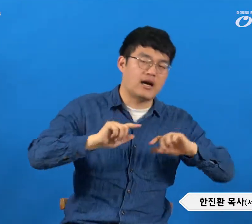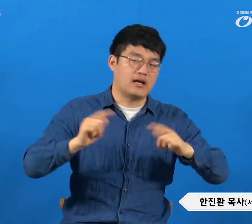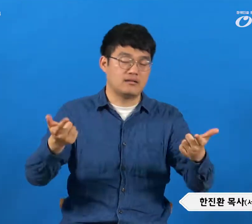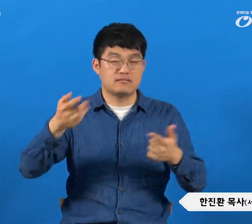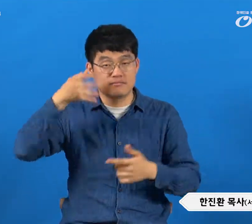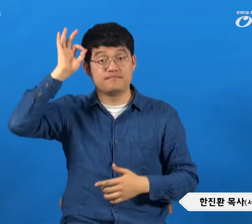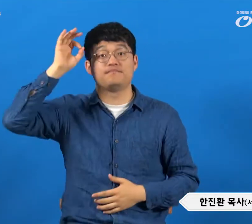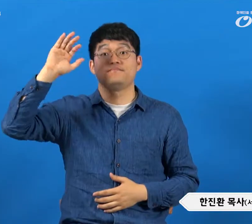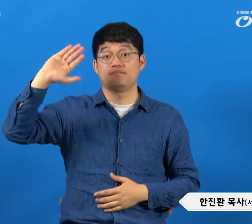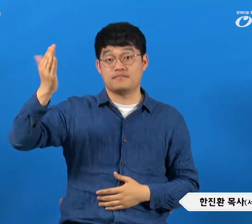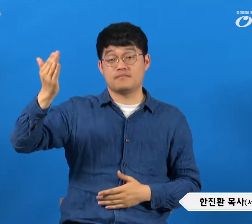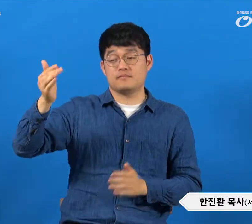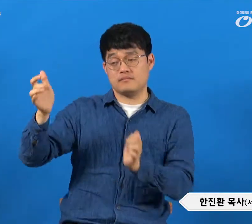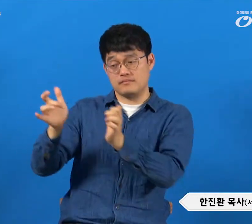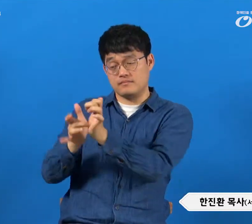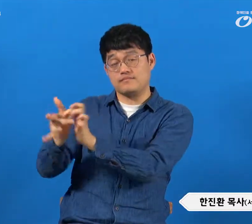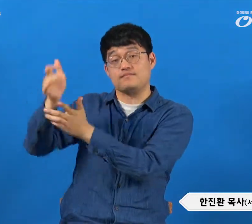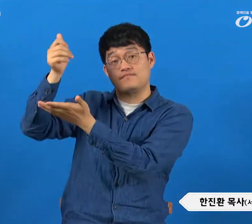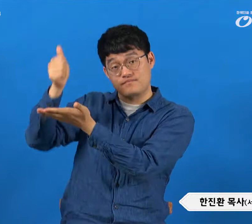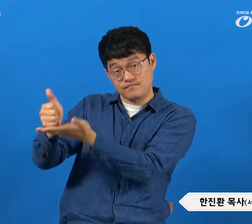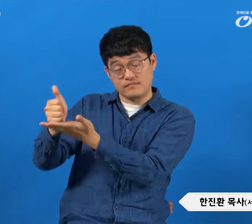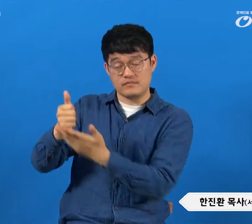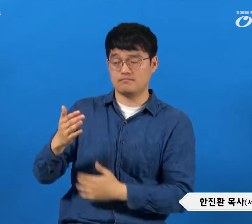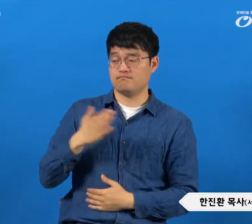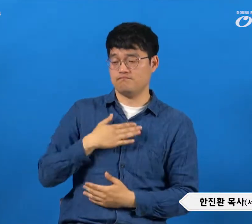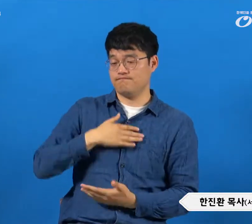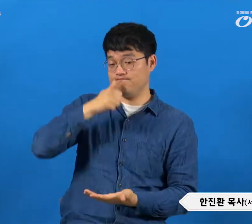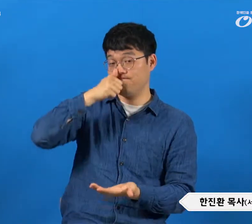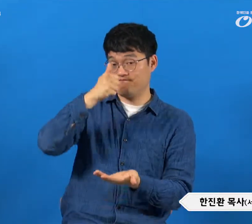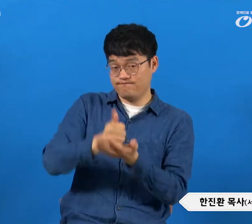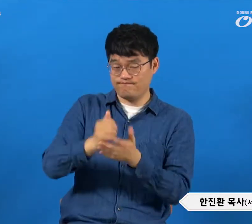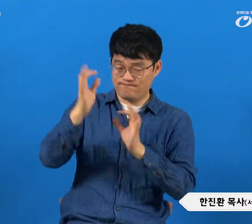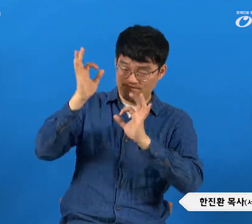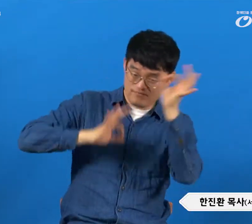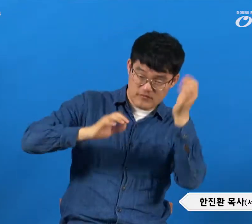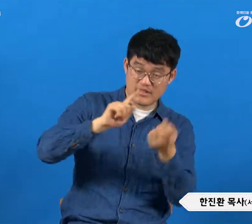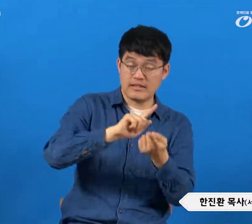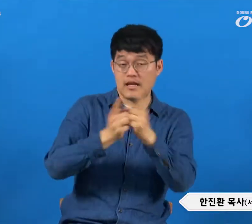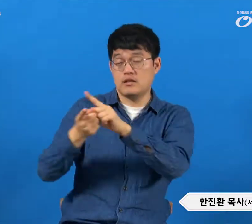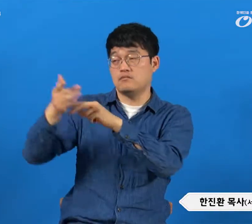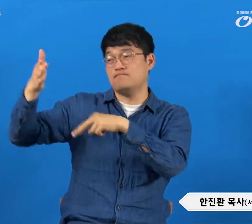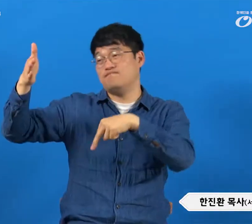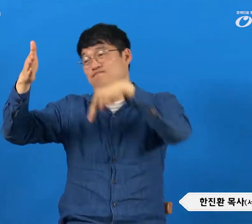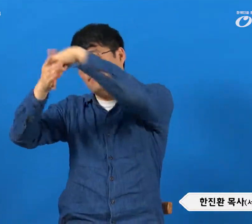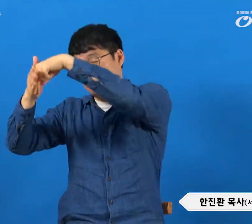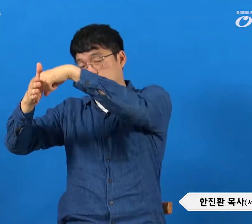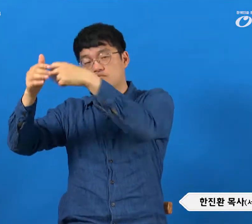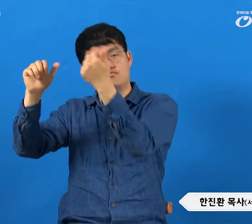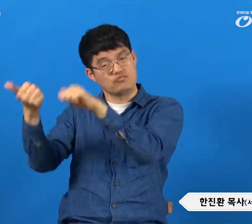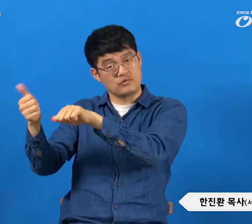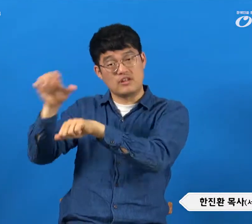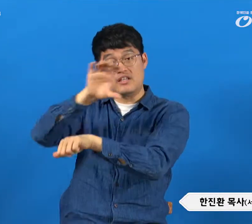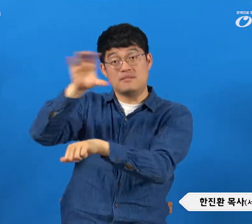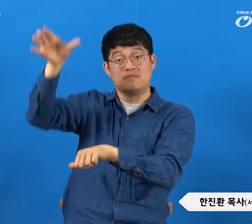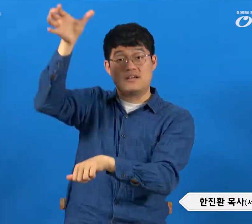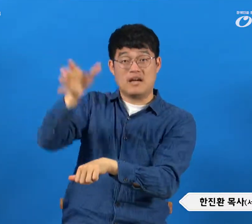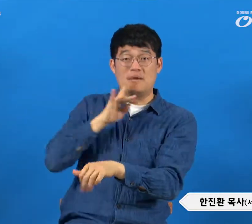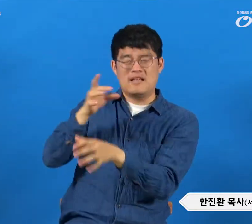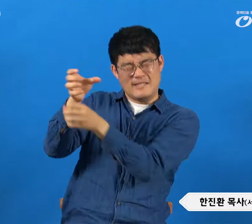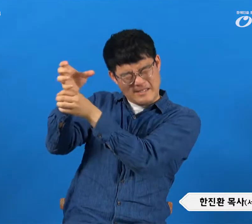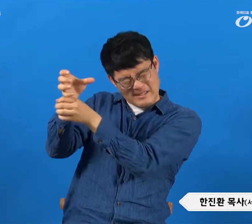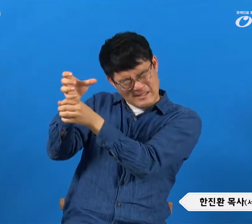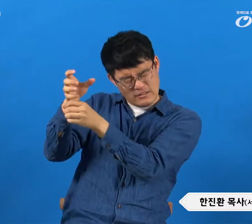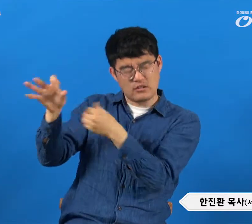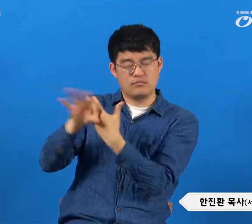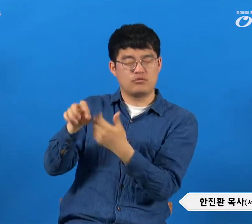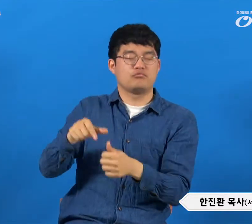예수님께서 내 모든 죄와 허물을 대신 지고 죽어주셨습니다. 그 주님의 십자가만 굳게